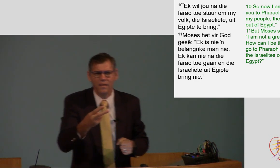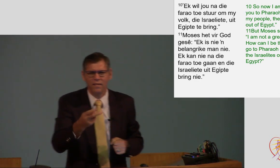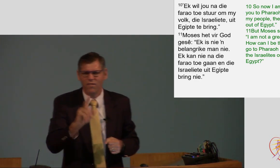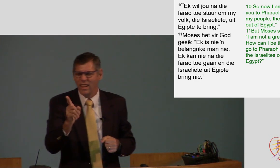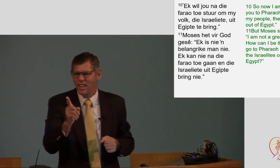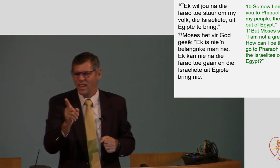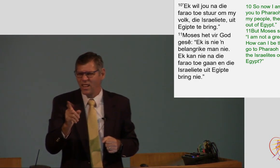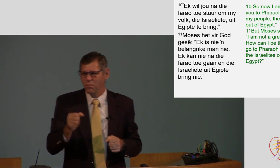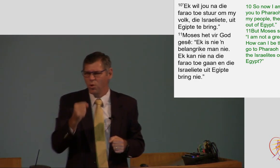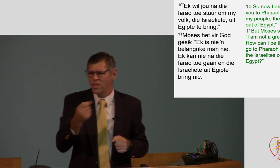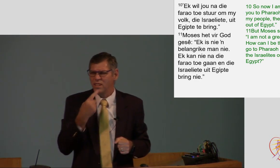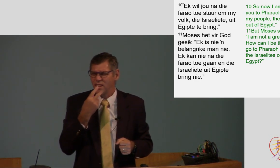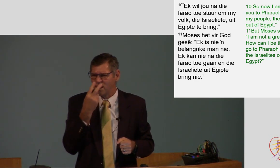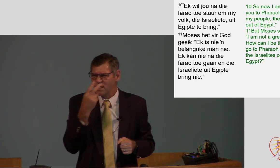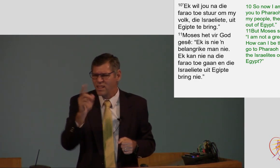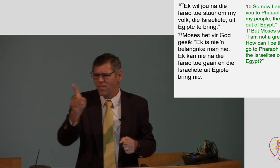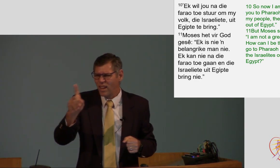wat Moses het gesien wat